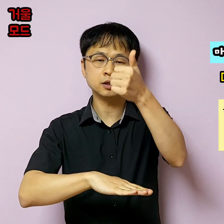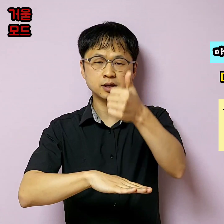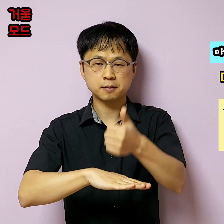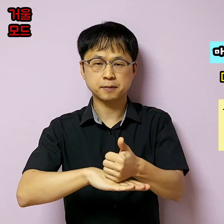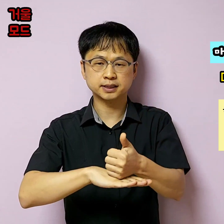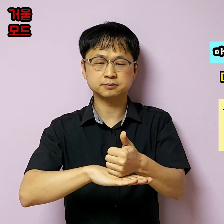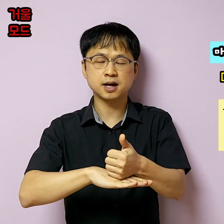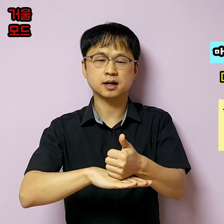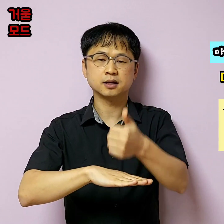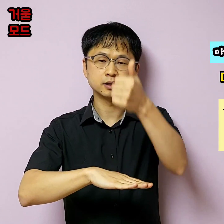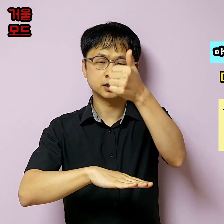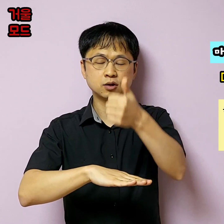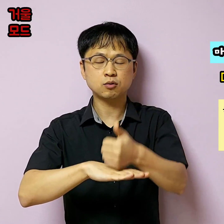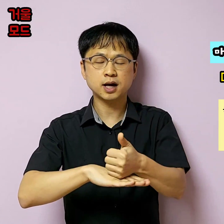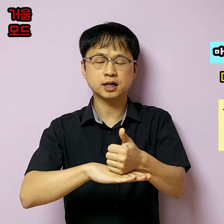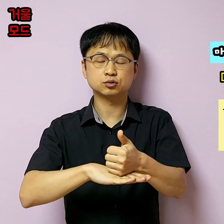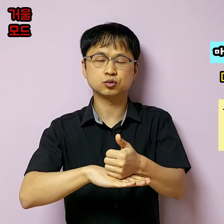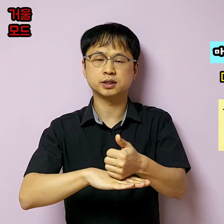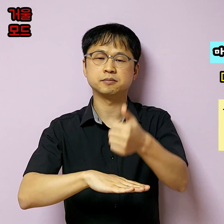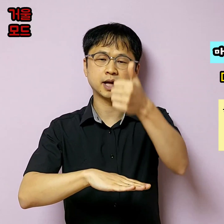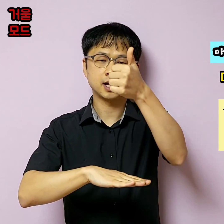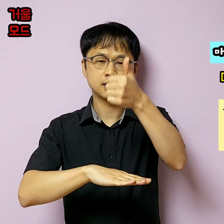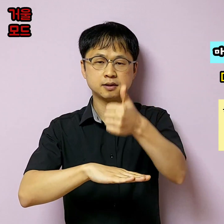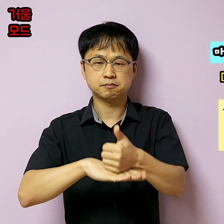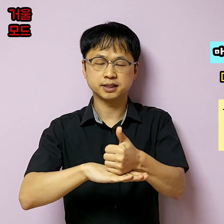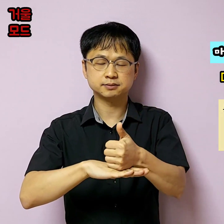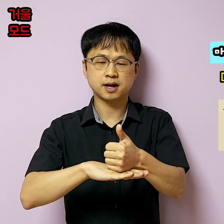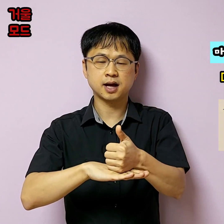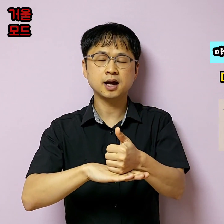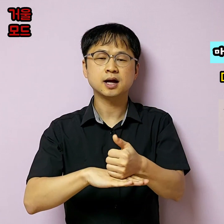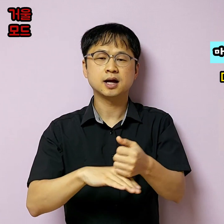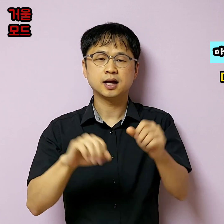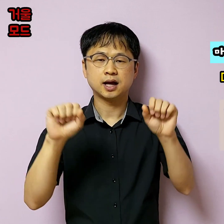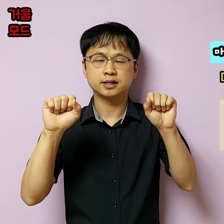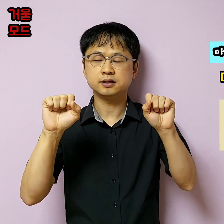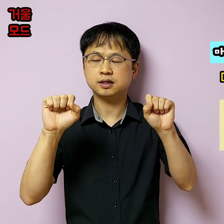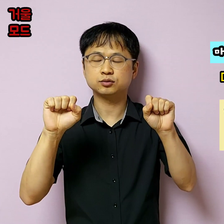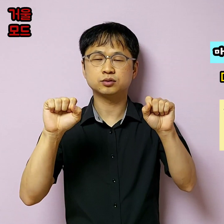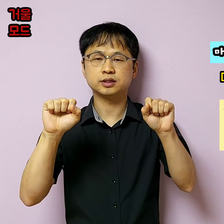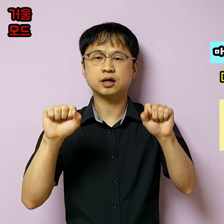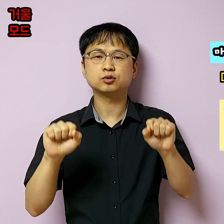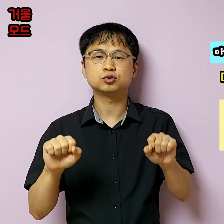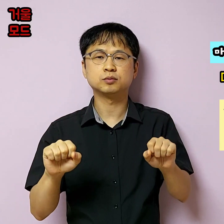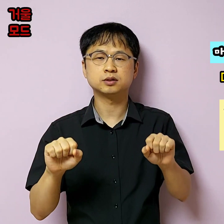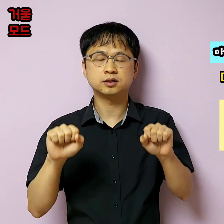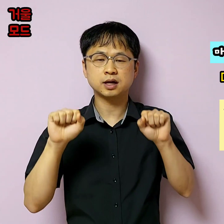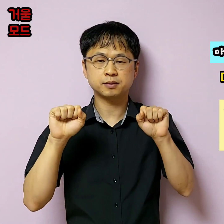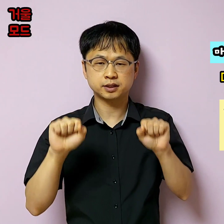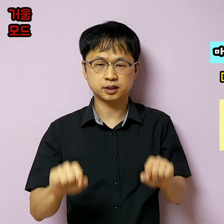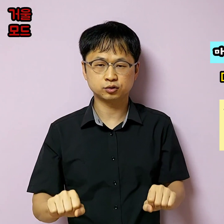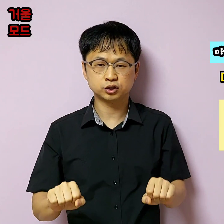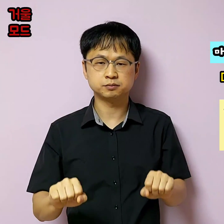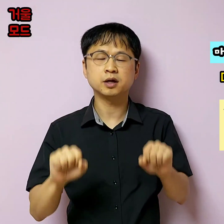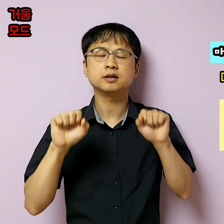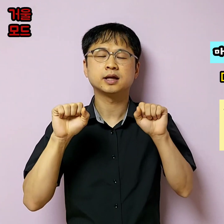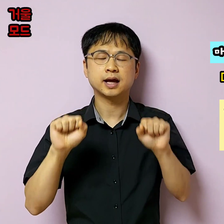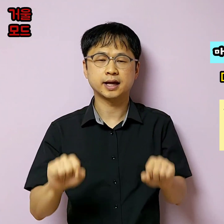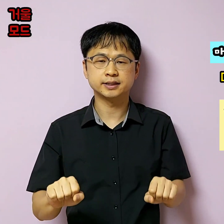내려놓으시면 마지막 결과라는 수어가 됩니다. 마지막 안녕이라는 수어는 양손 주먹을 가볍게 내려주시면